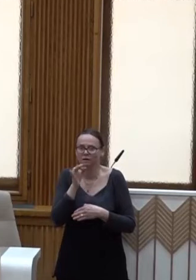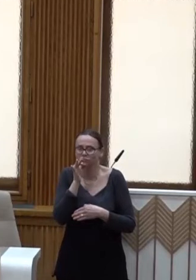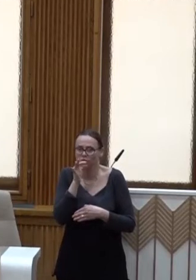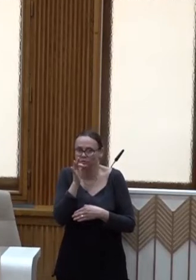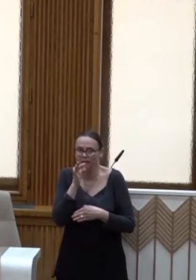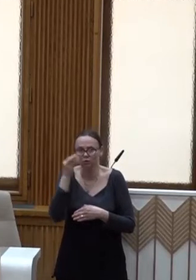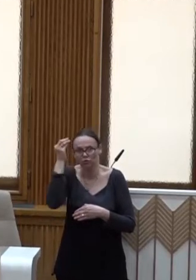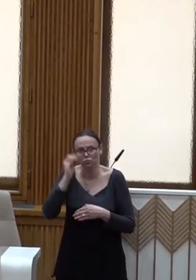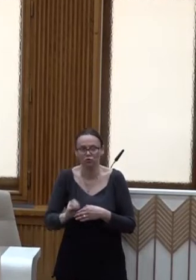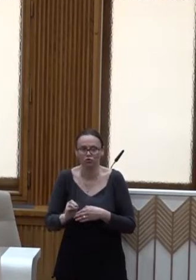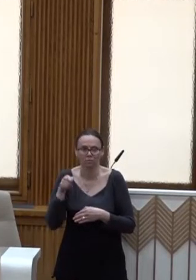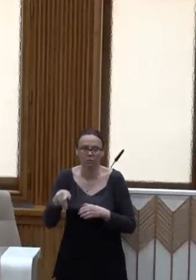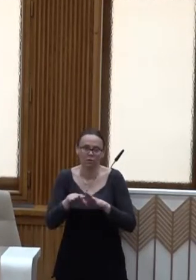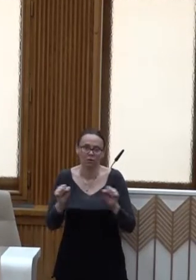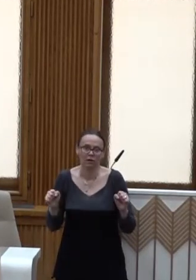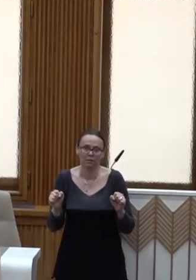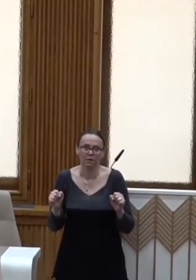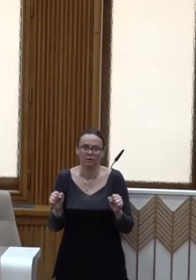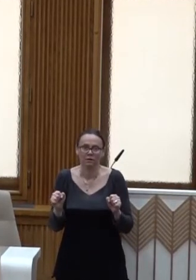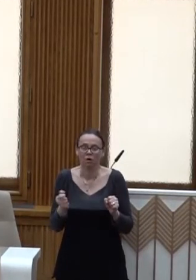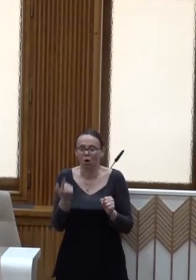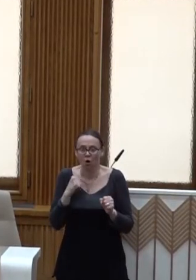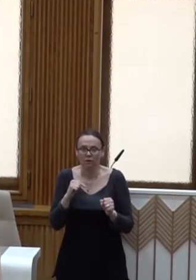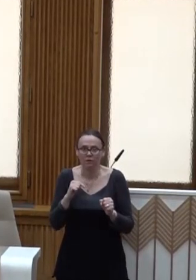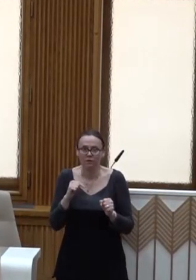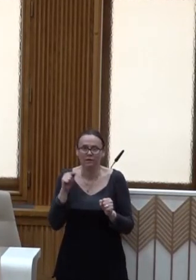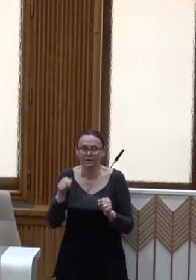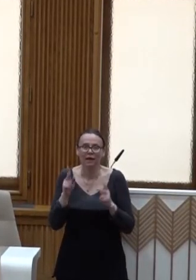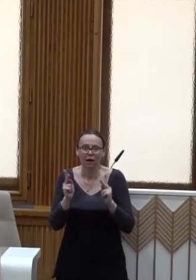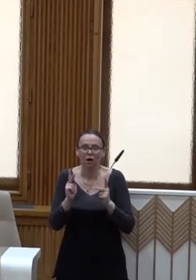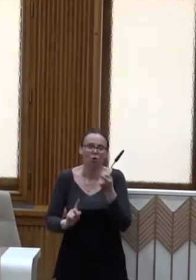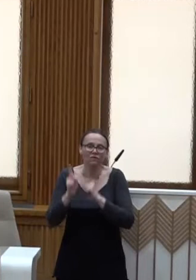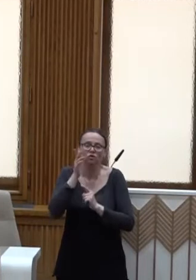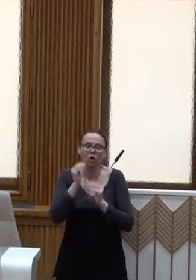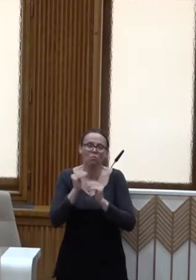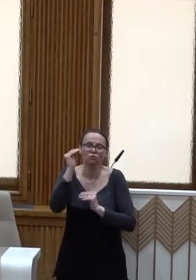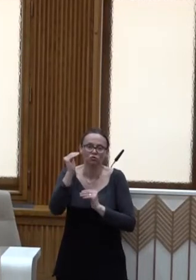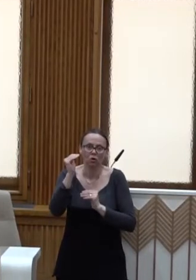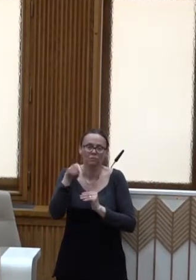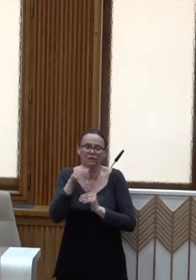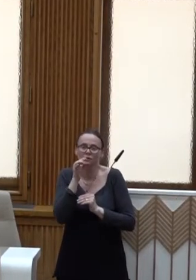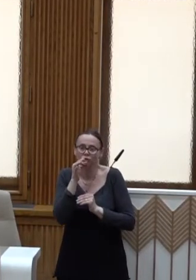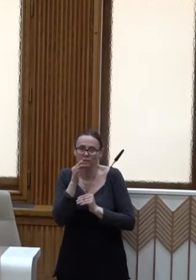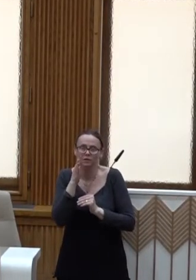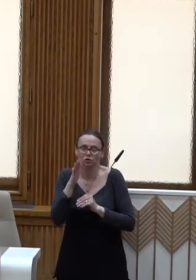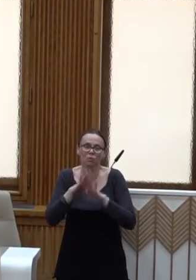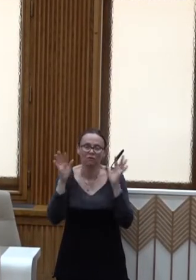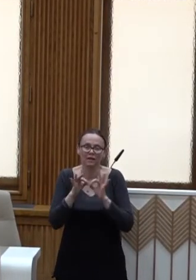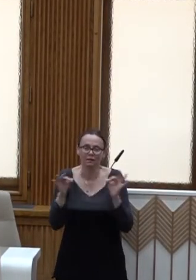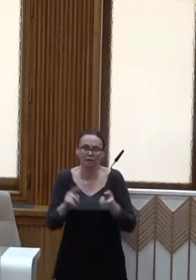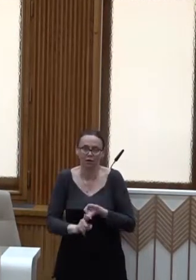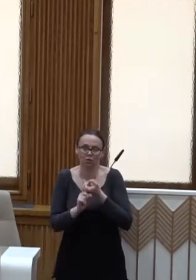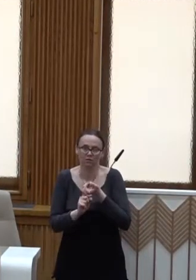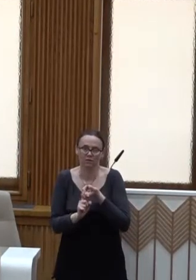dosledno spoštujemo te ukrepe. Ne, od tega, kako visoka bo stopnja te doslednosti, bo v veliki meri